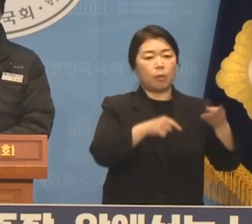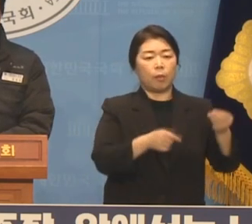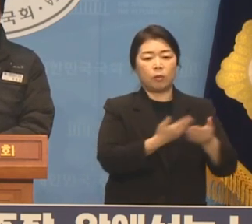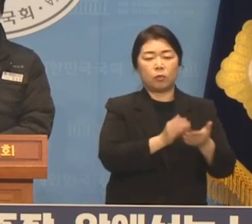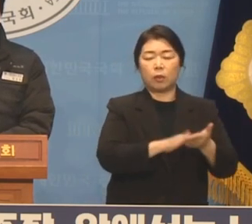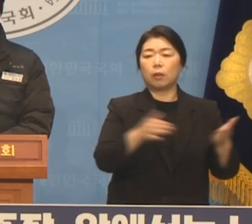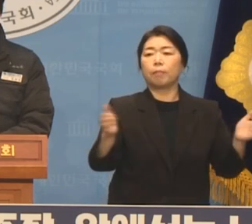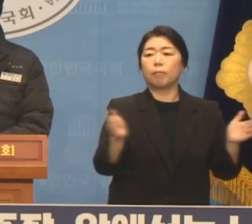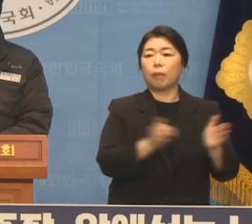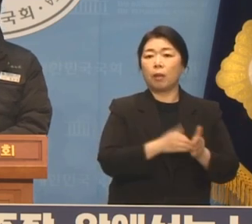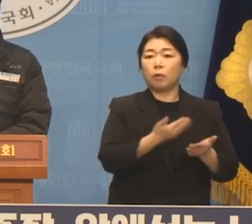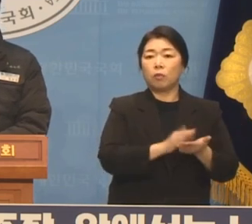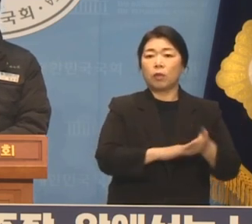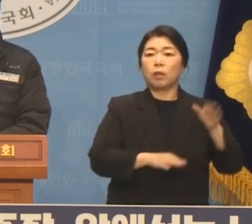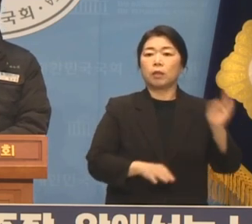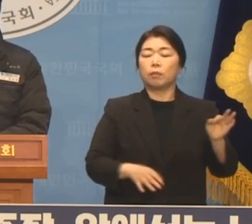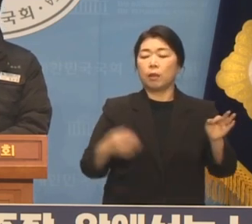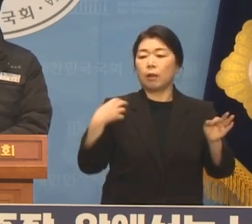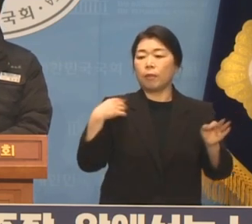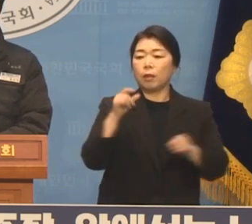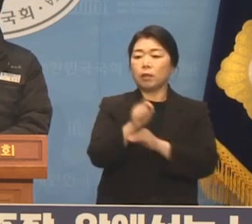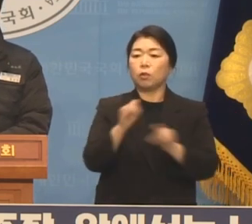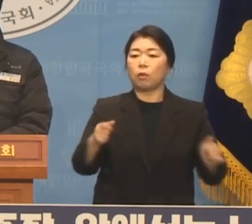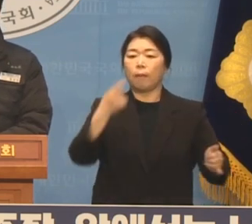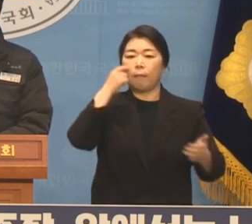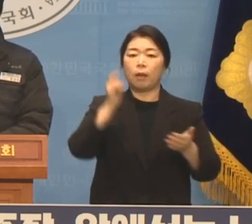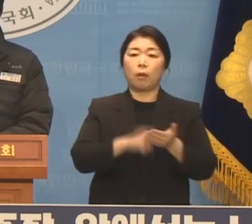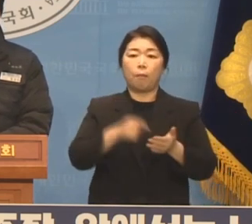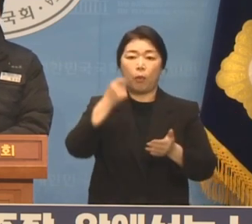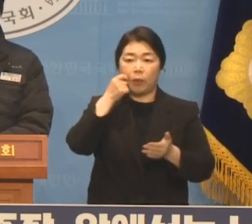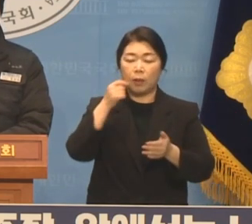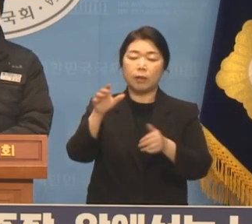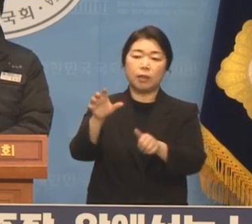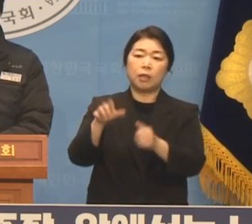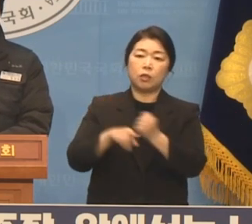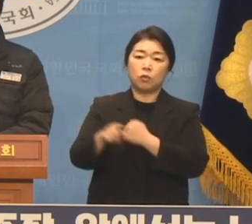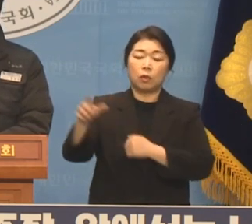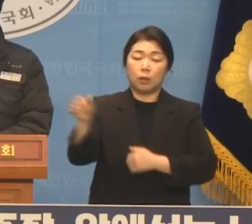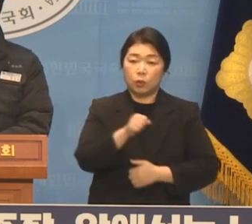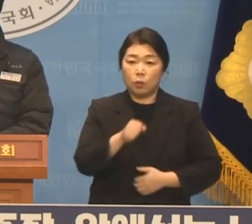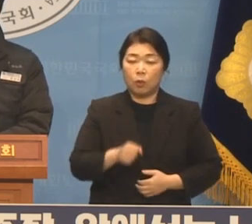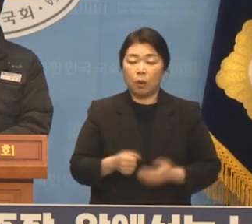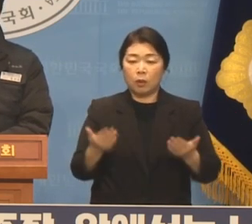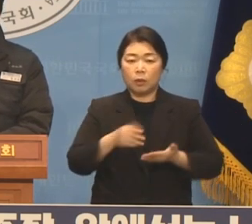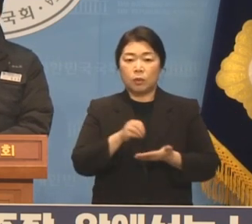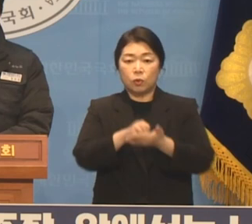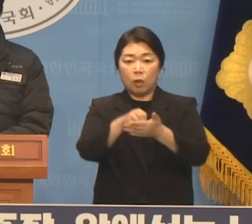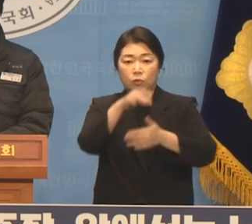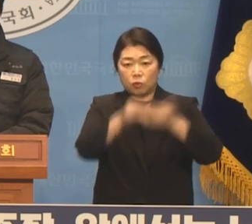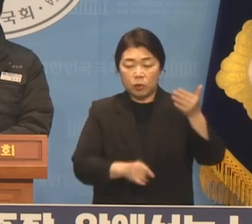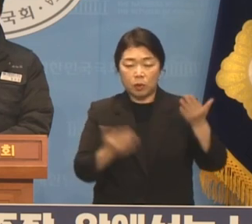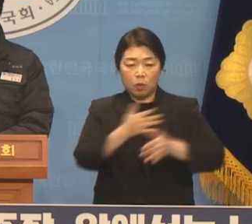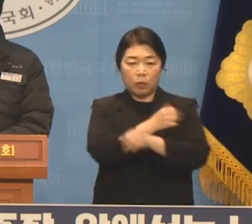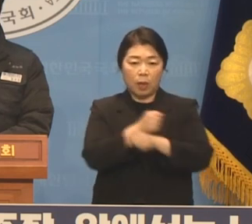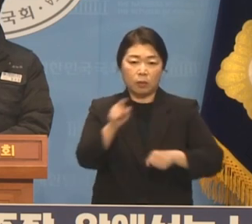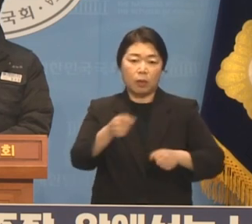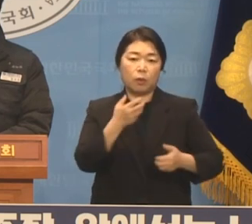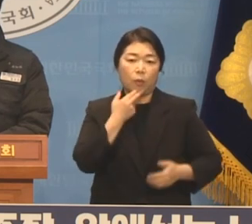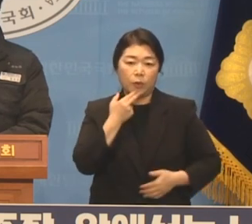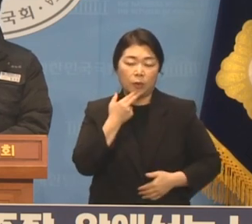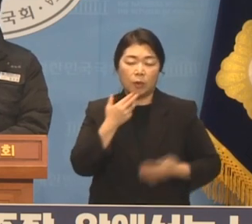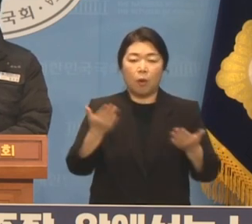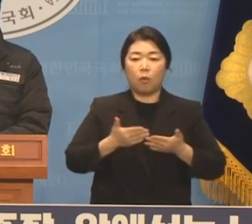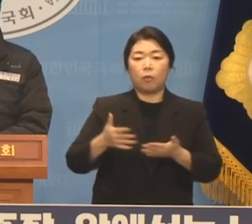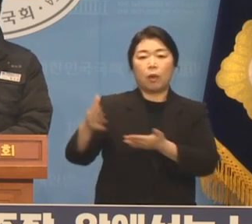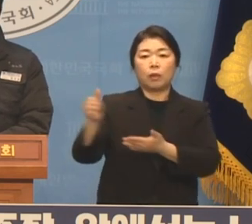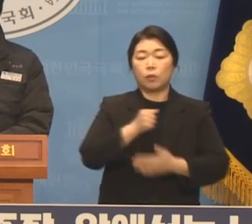주고 수리 금액을 담당 직원이 발견하지 못했다는 이유로 취업규칙 및 근로계약서에도 없는 업무를